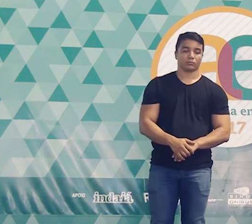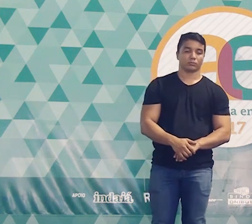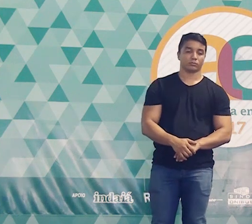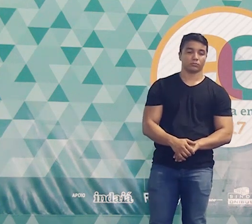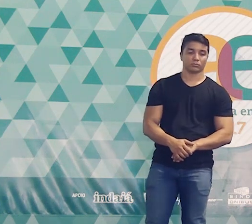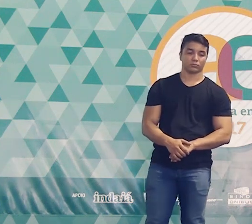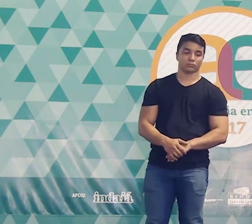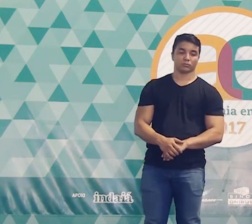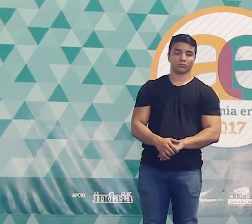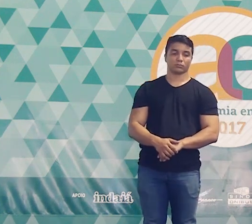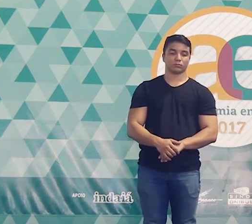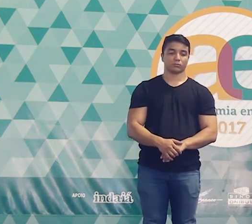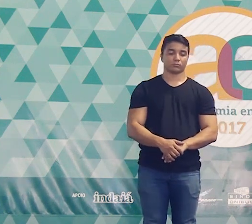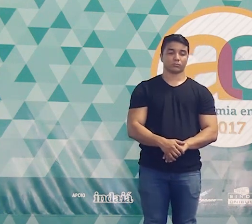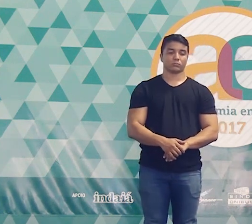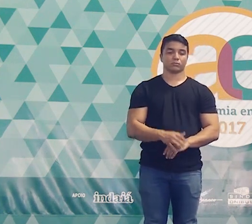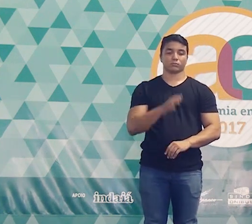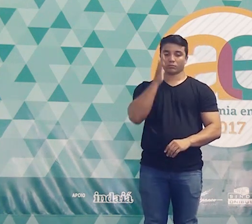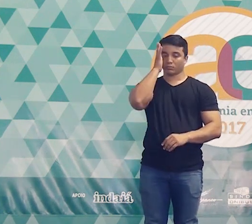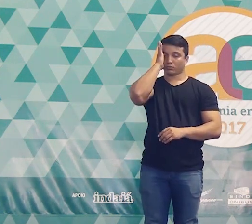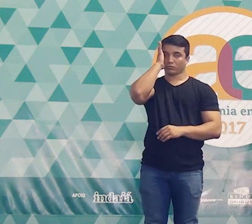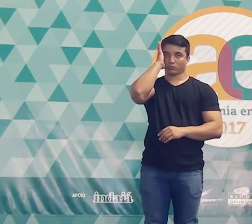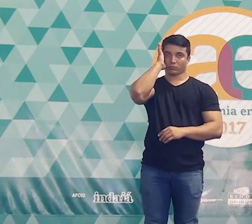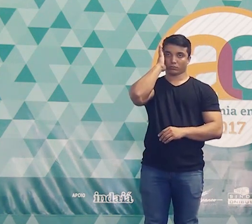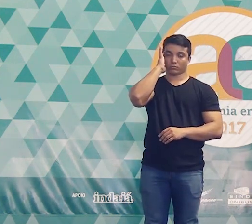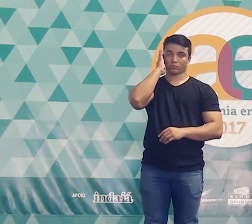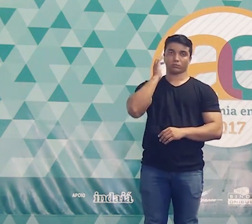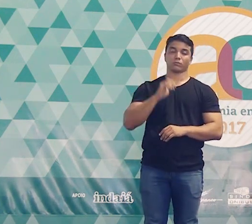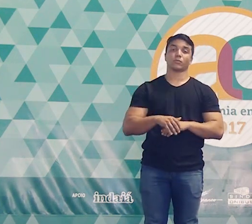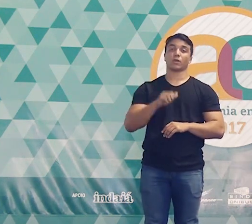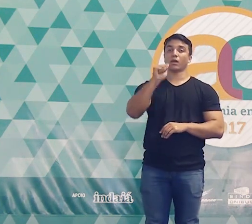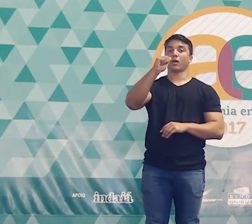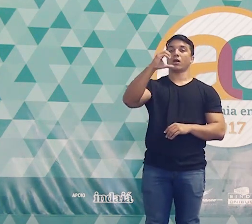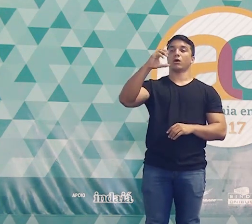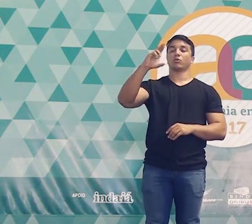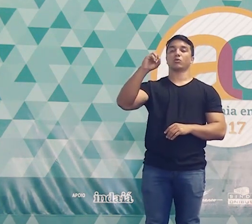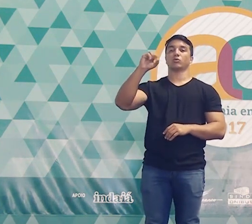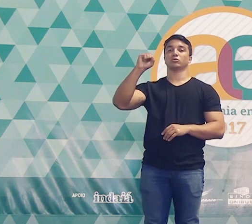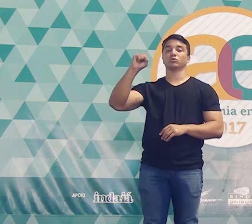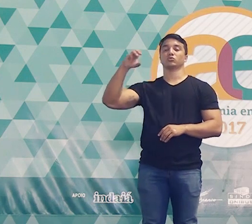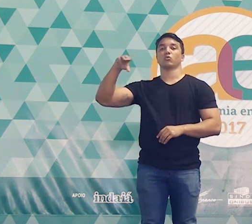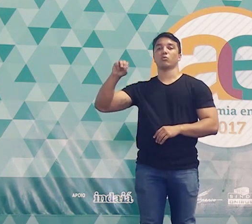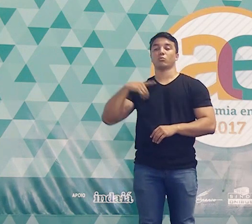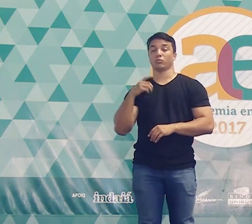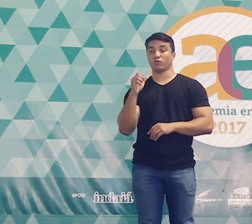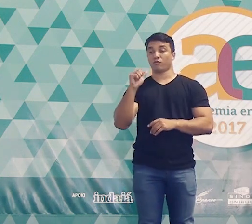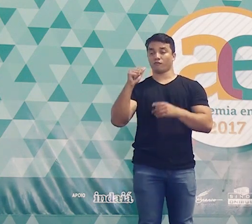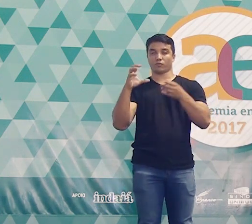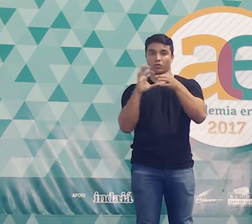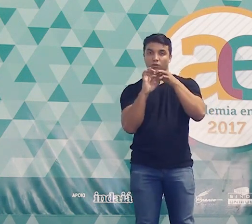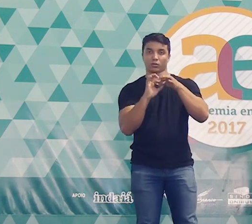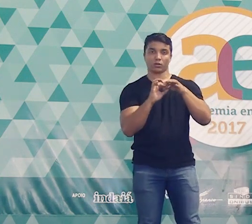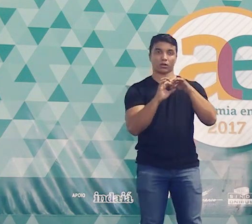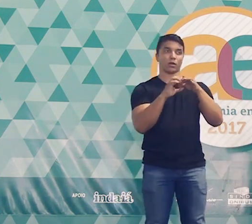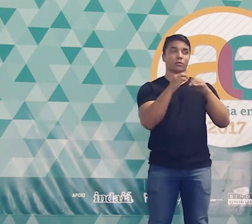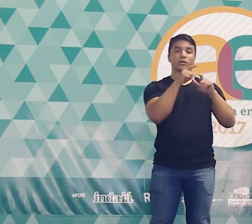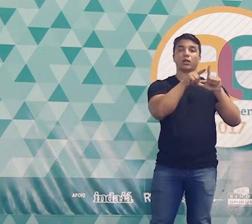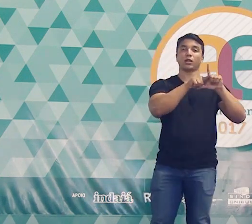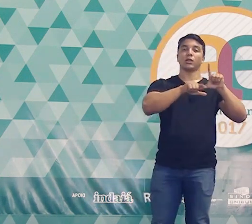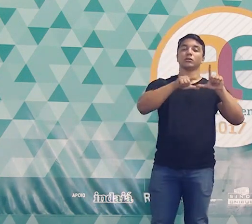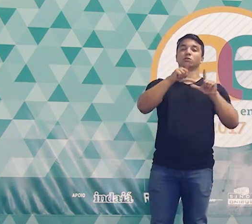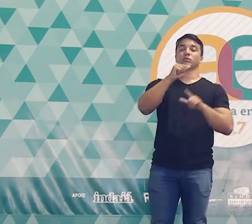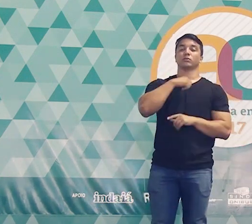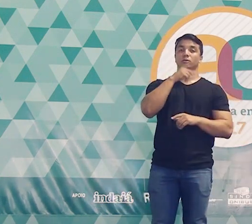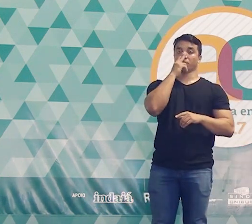gente, tá? Vamos ver aqui. O acrossomo é formado de lisossomos. O acrossomo é uma estrutura que a gente